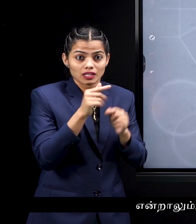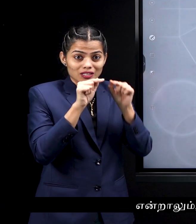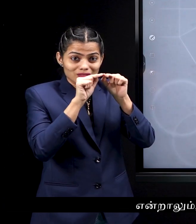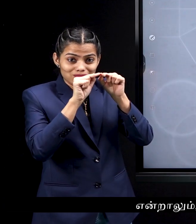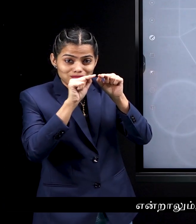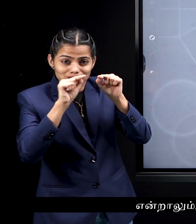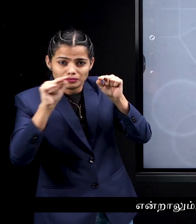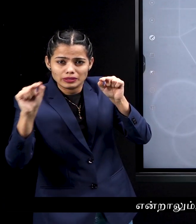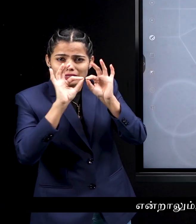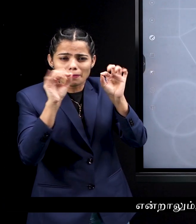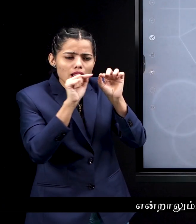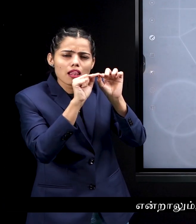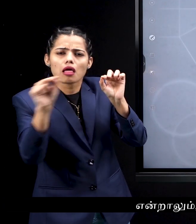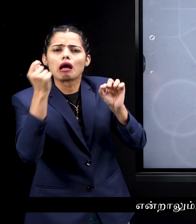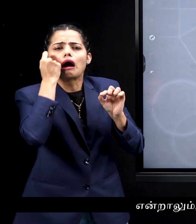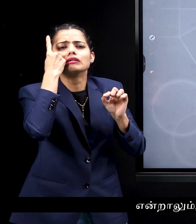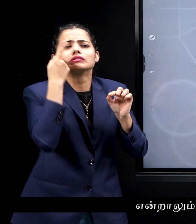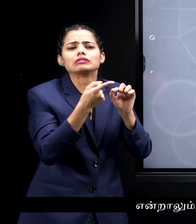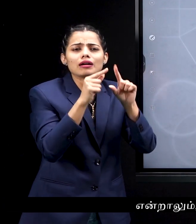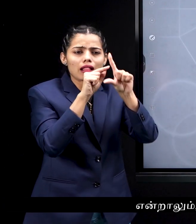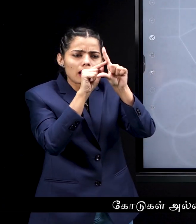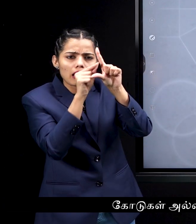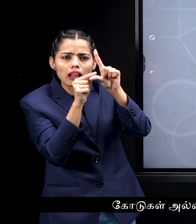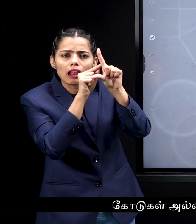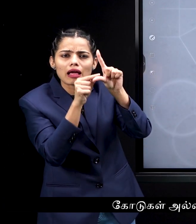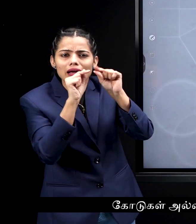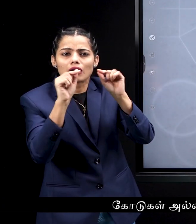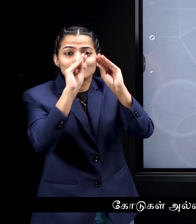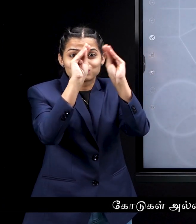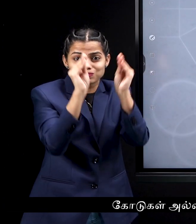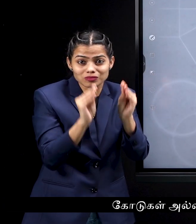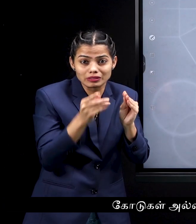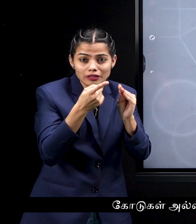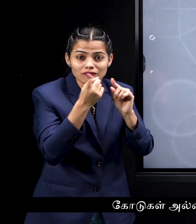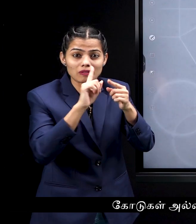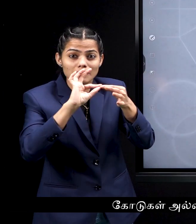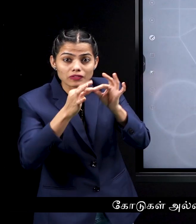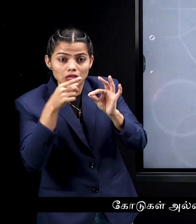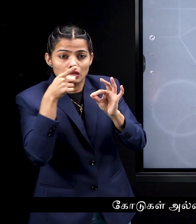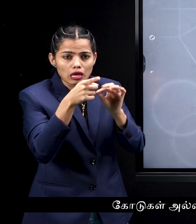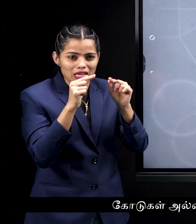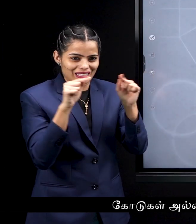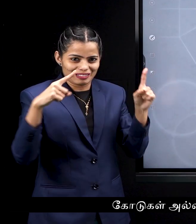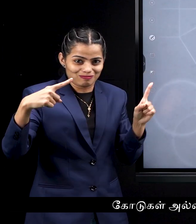கோடுகள் புரிந்து கொள்வதற்கு எளிமையானவை என்றாலும், கோணம் என்பது இரண்டு கோடு பிரிவுகள்,